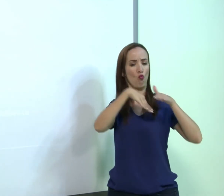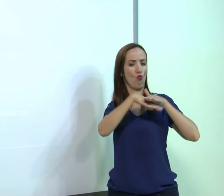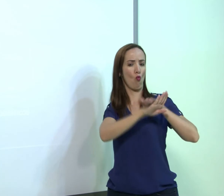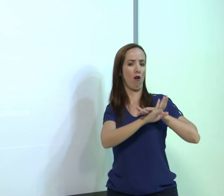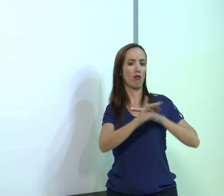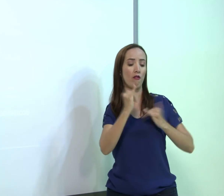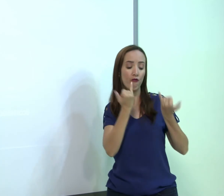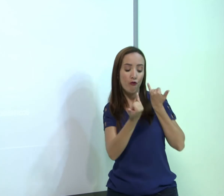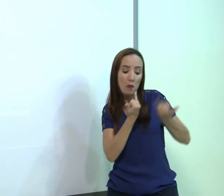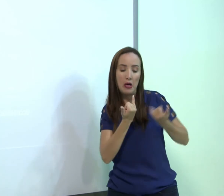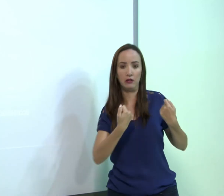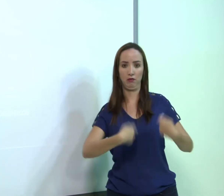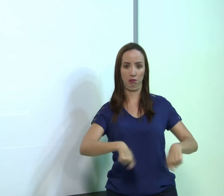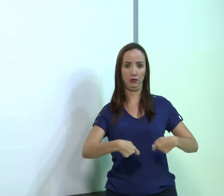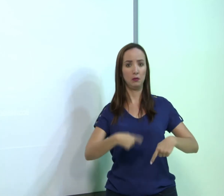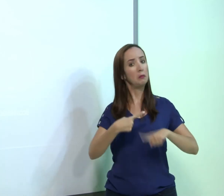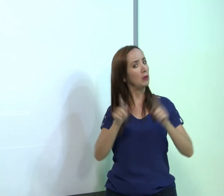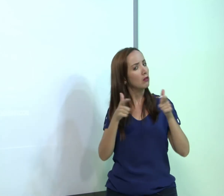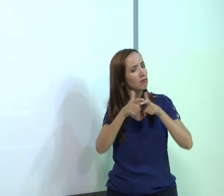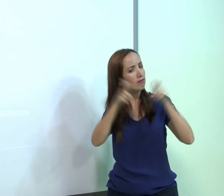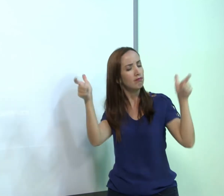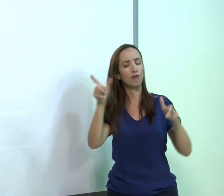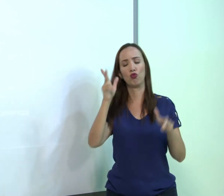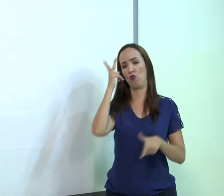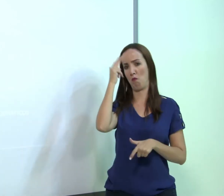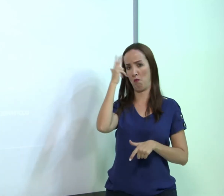Então, essa informação aqui vocês precisam guardar.